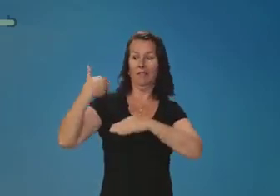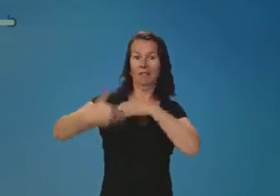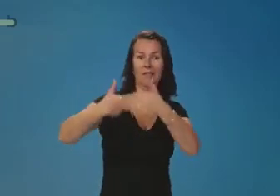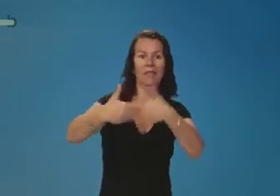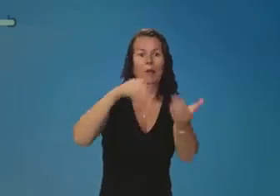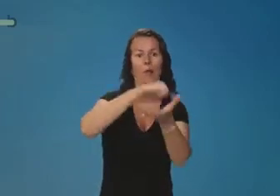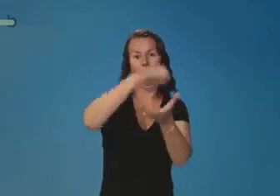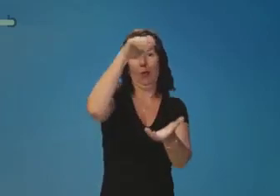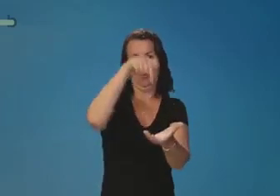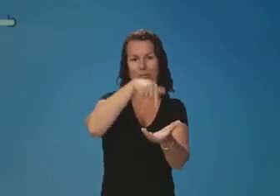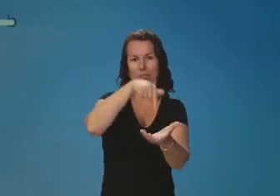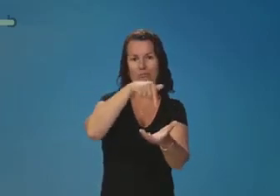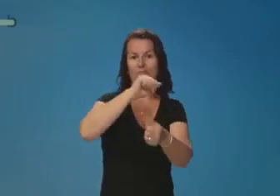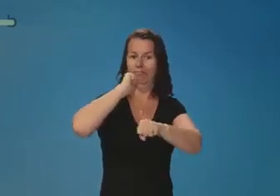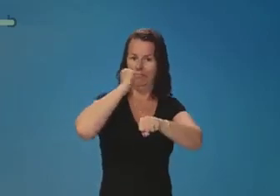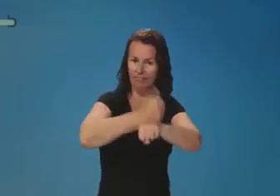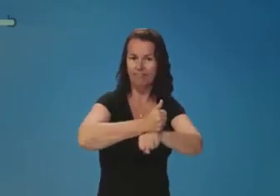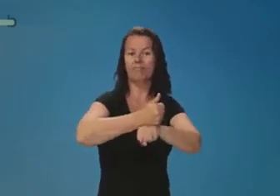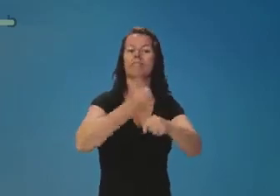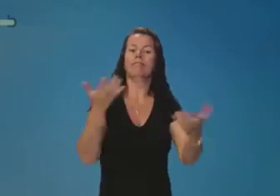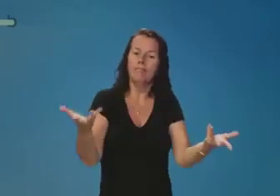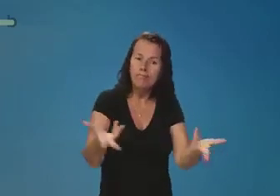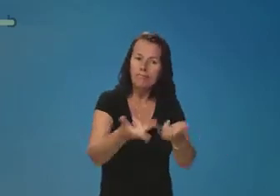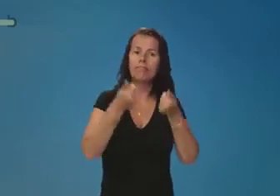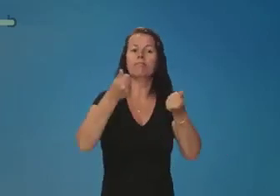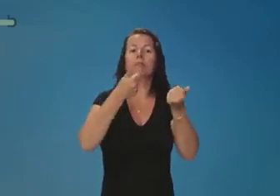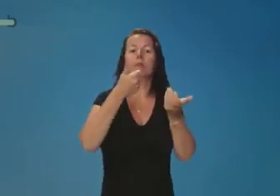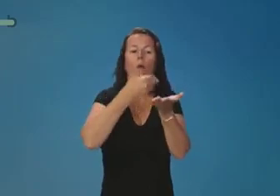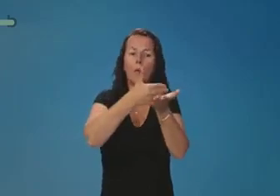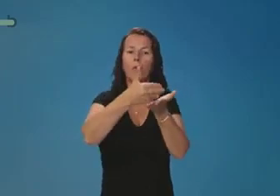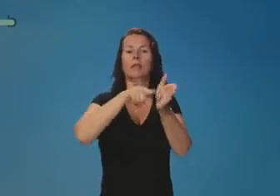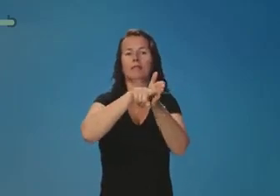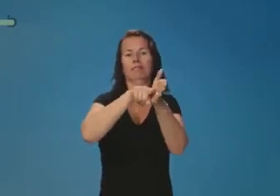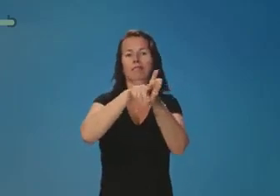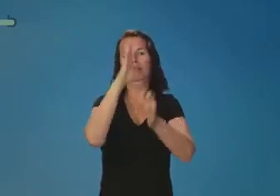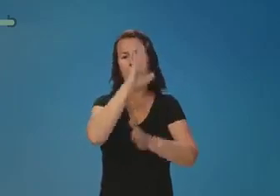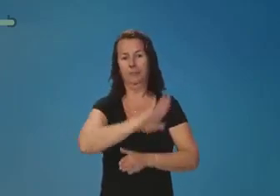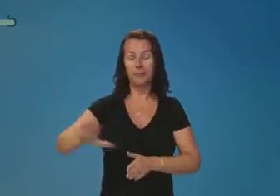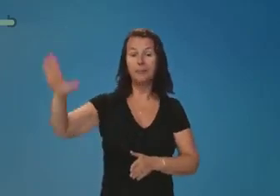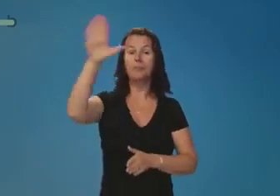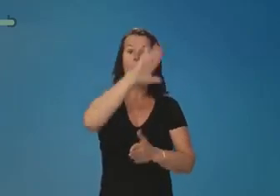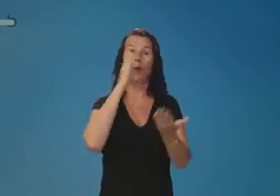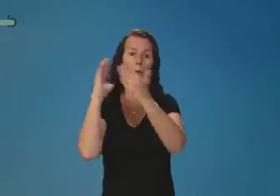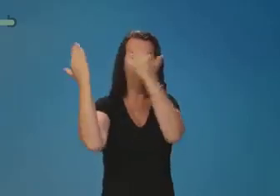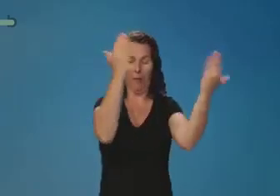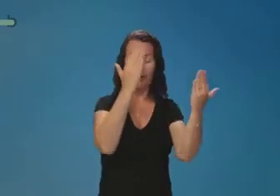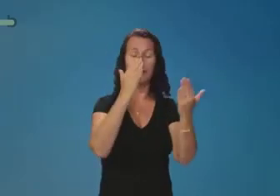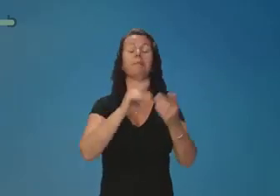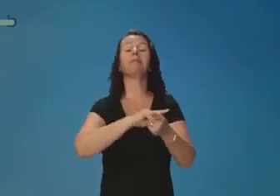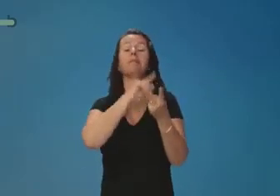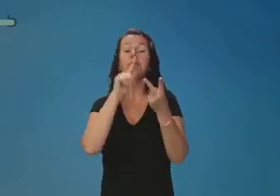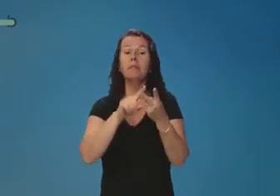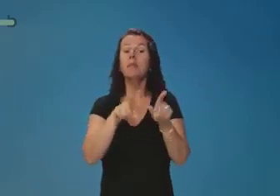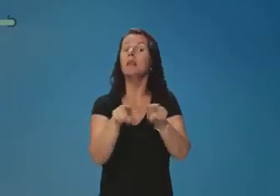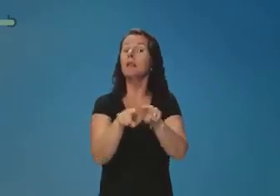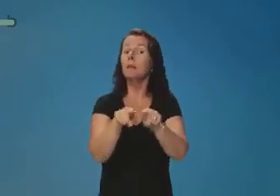é possível graças a este primeiro inventário de excelência nacional. É importante salientar que o Corp